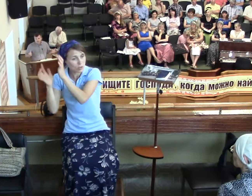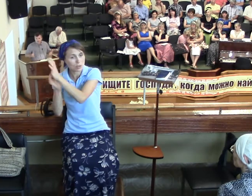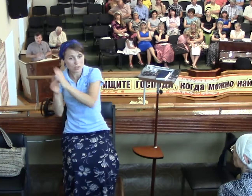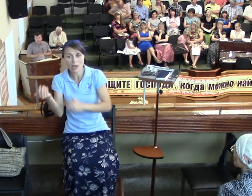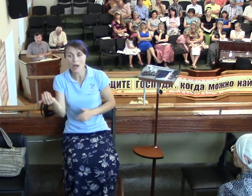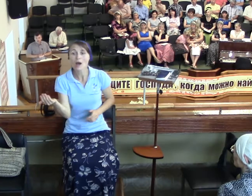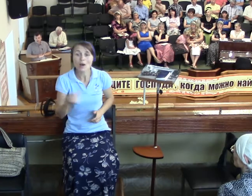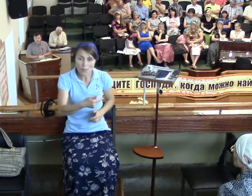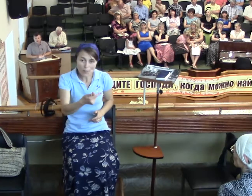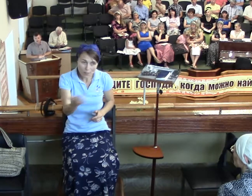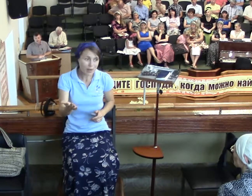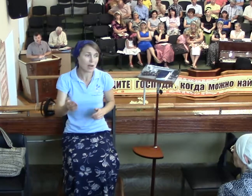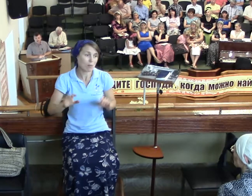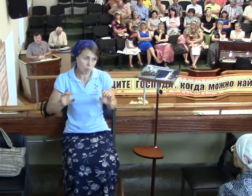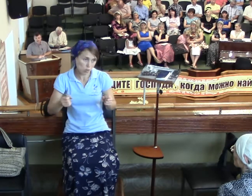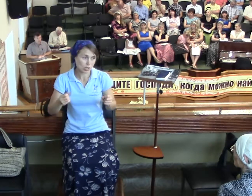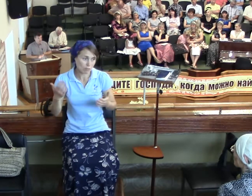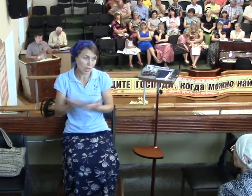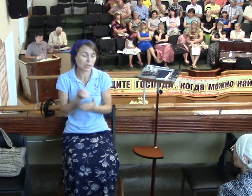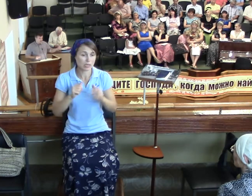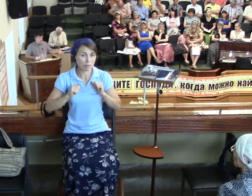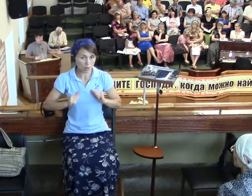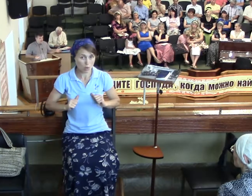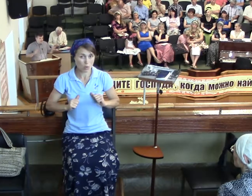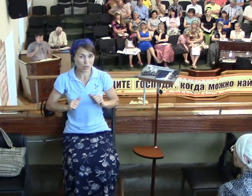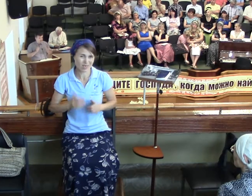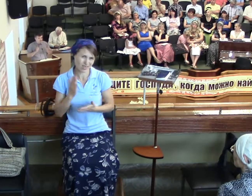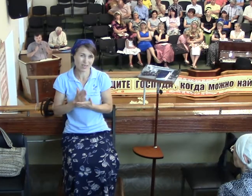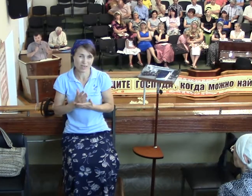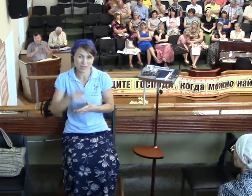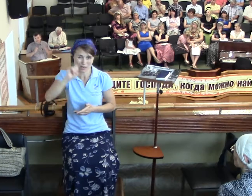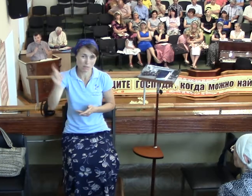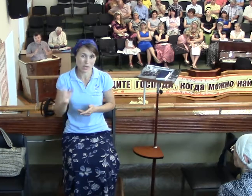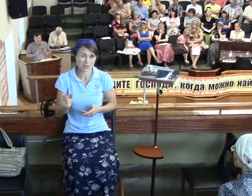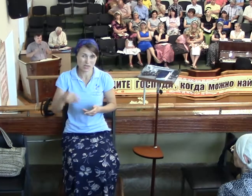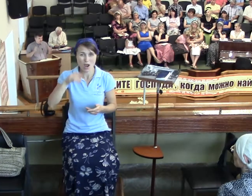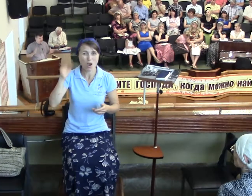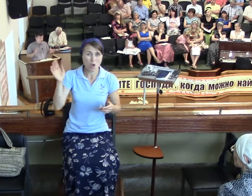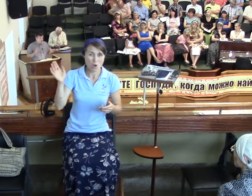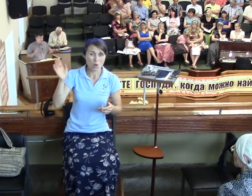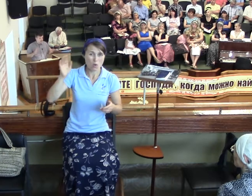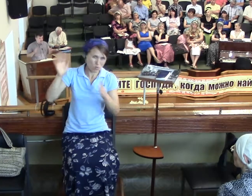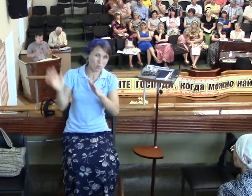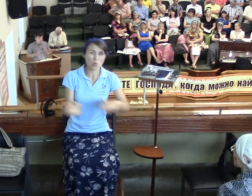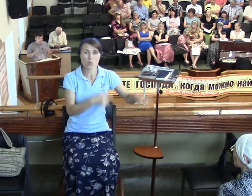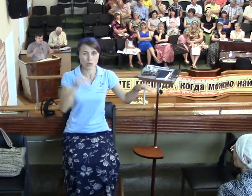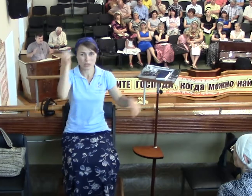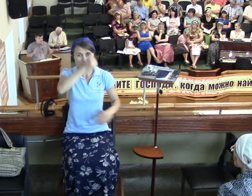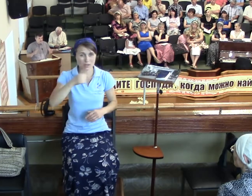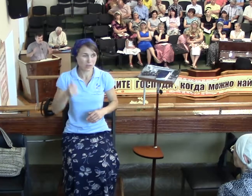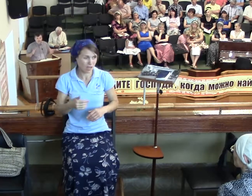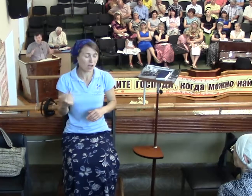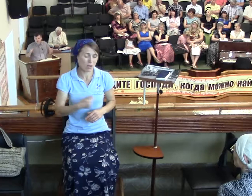помните, мы с вами поем такую песню «Убегают года», и там есть такие слова: «На развилках дорог мы теряем